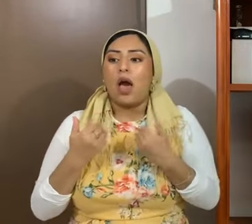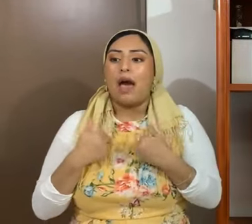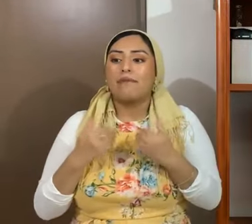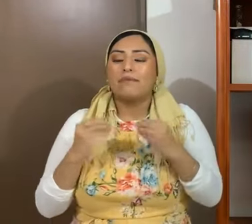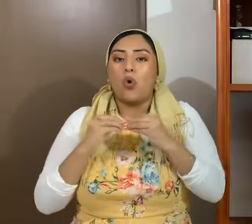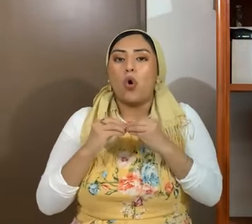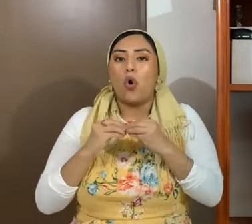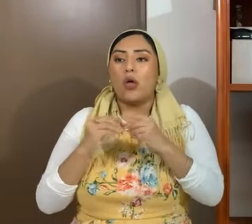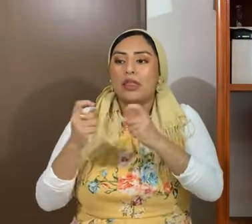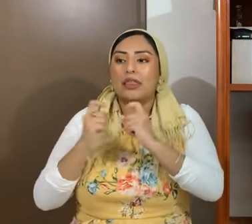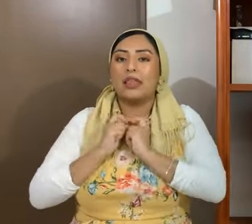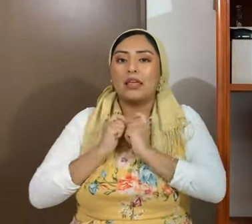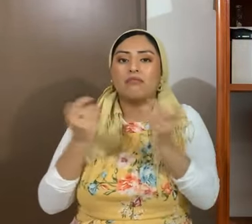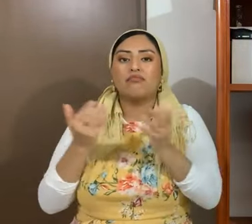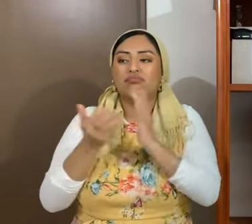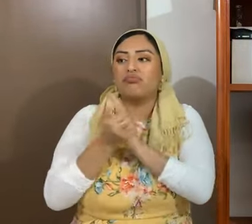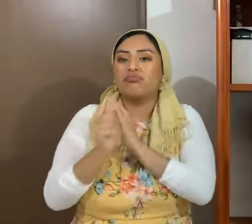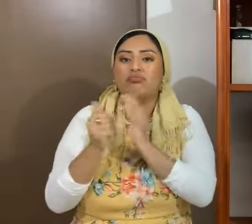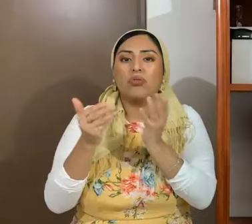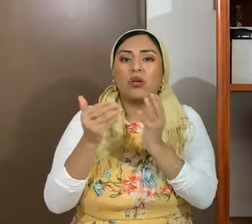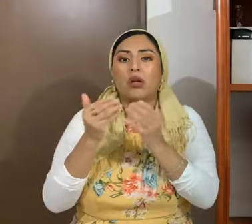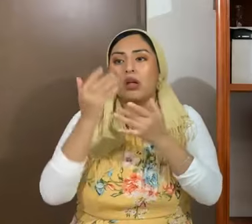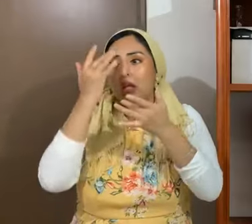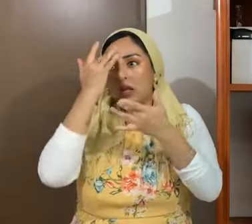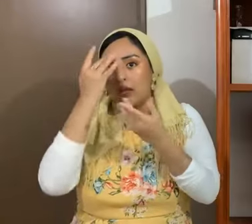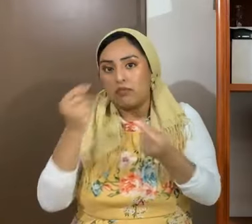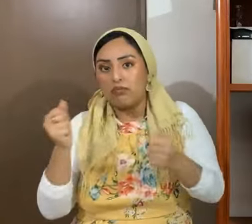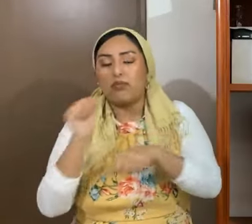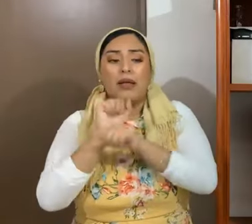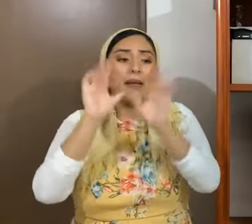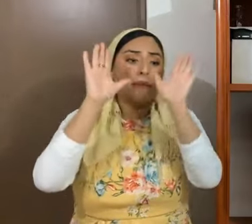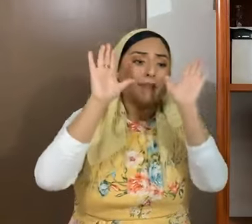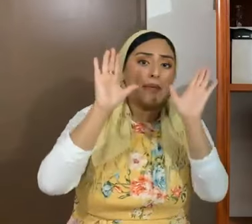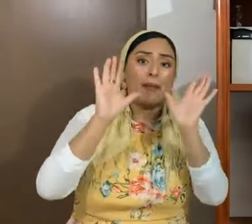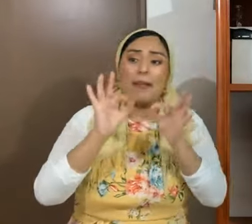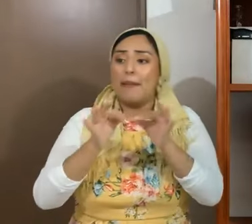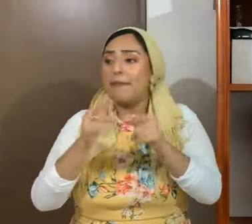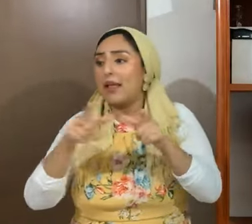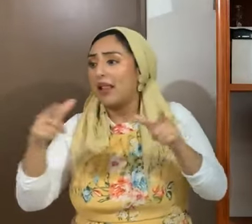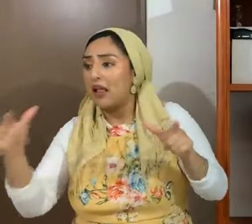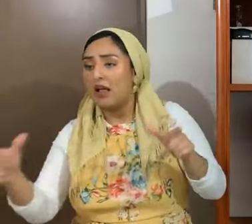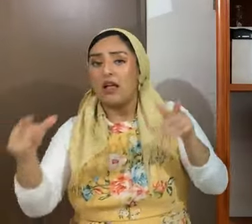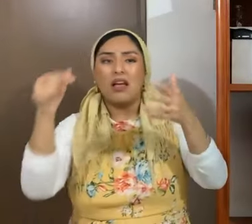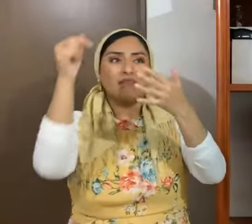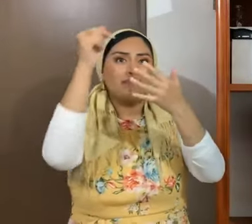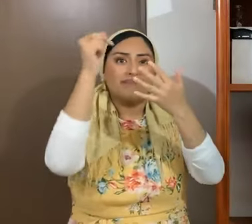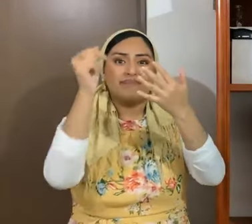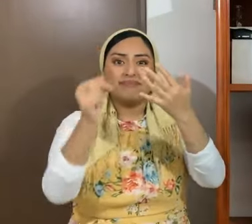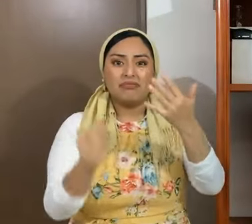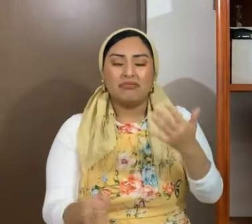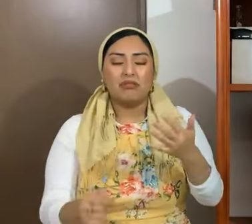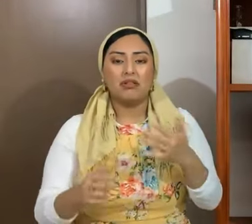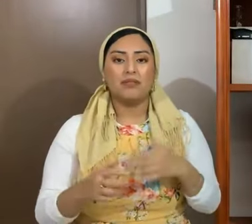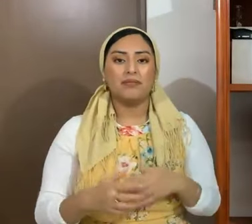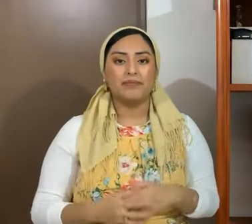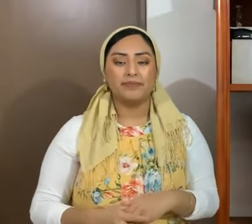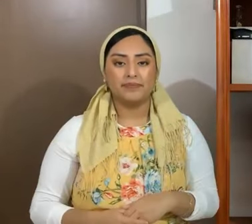tener los dones. ¿Qué dones? Los que Yahweh quiera. Sanidades, milagros, interpretación de lenguas, muchos dones más,